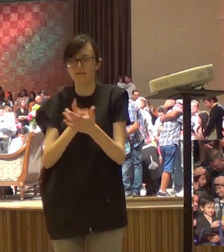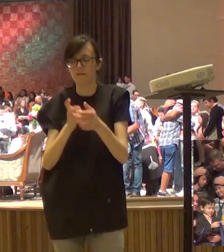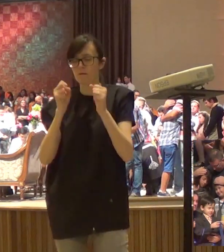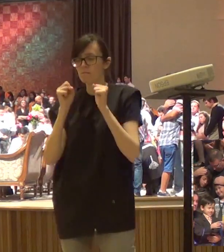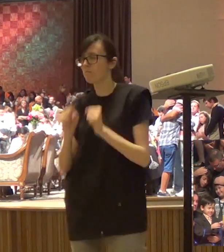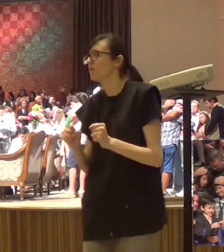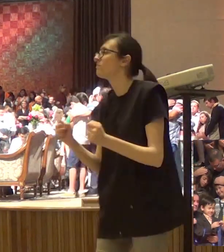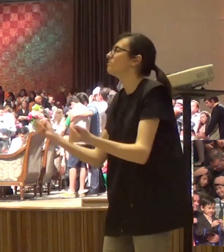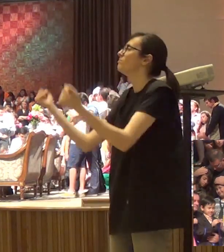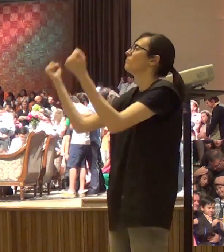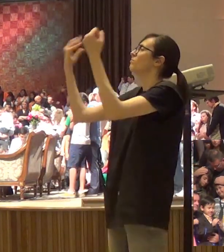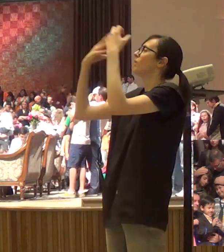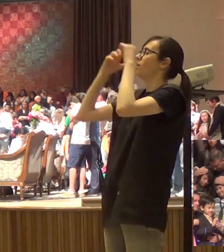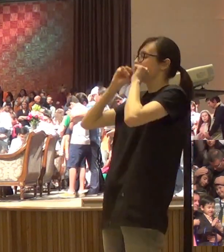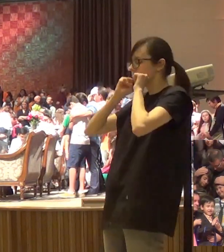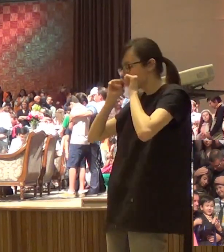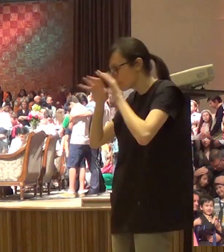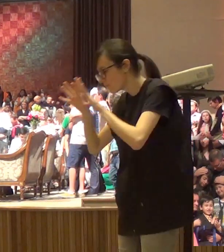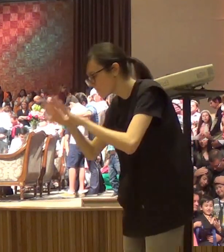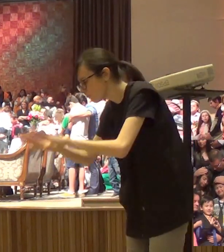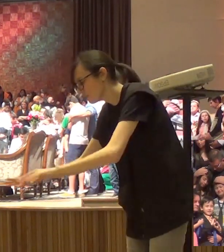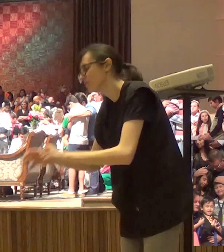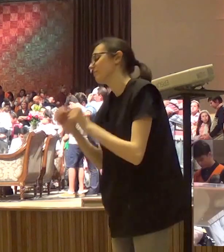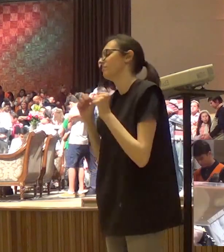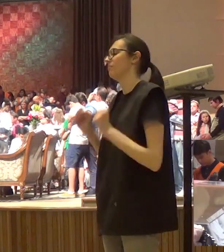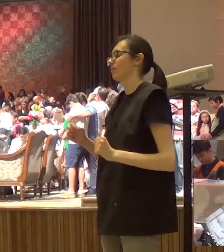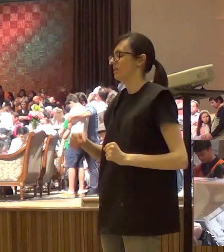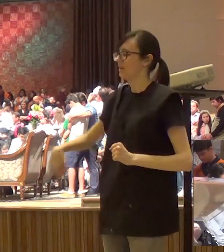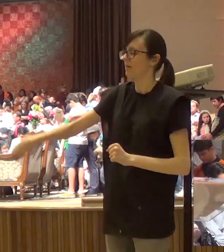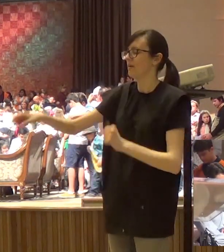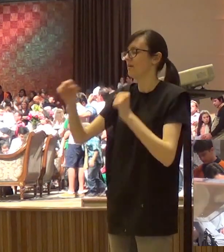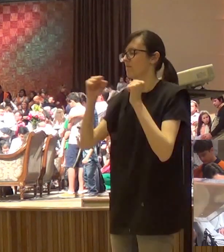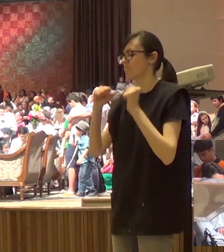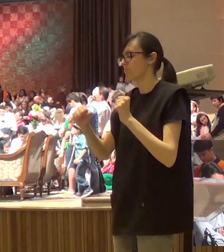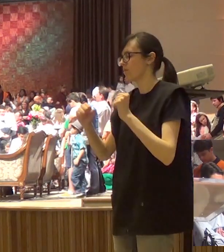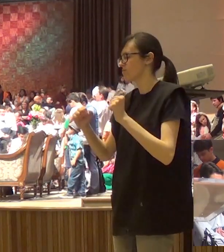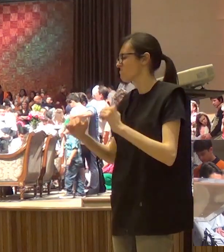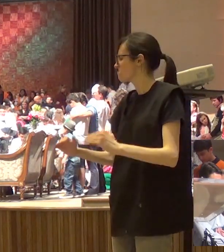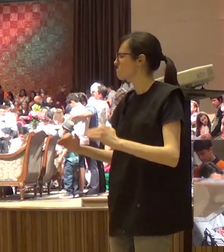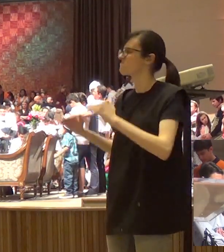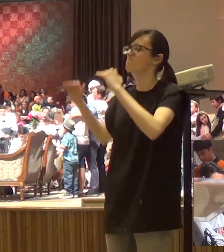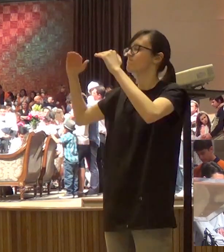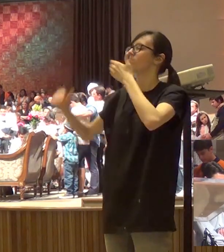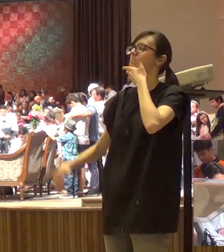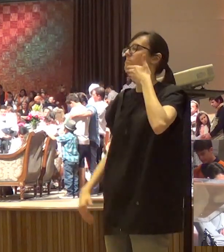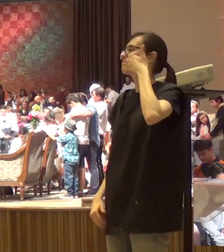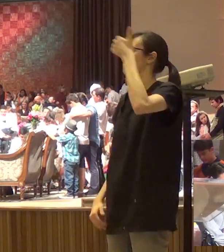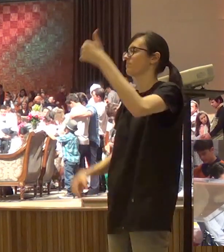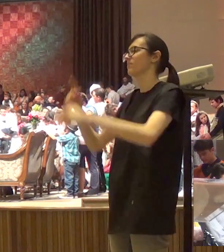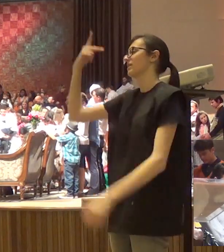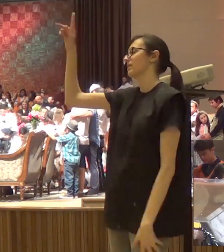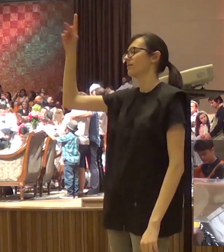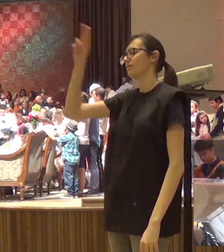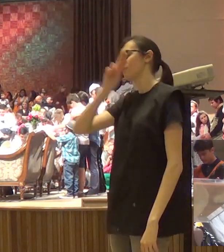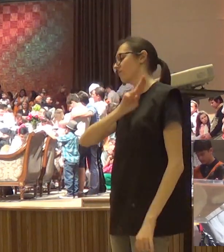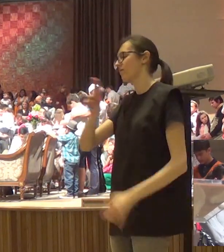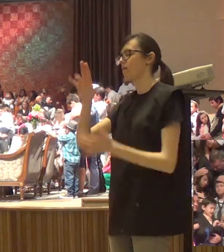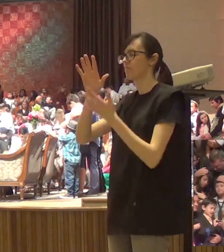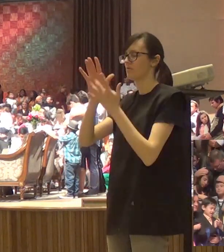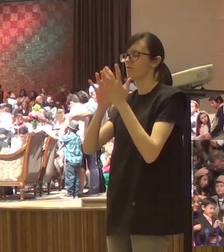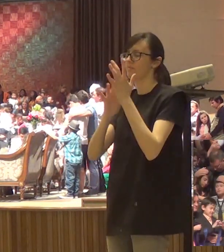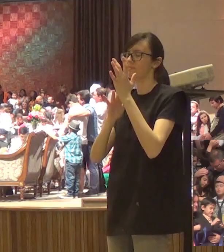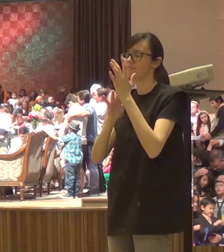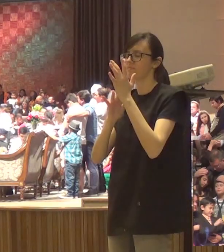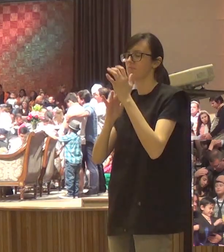bênção do Senhor possa vir sobre a vida deles, eles possam ser grandes homens e mulheres do Senhor. Em nome de Jesus,